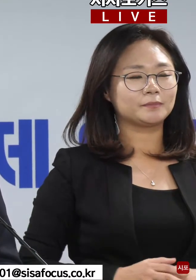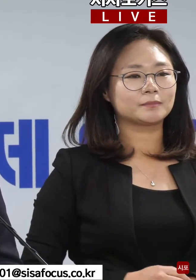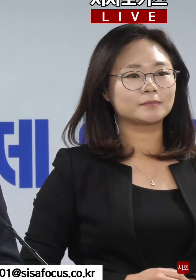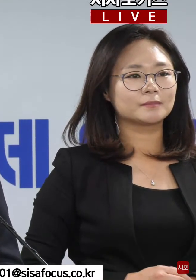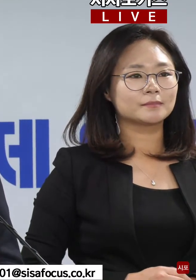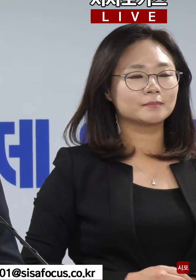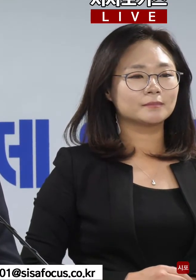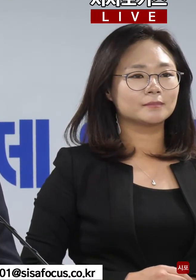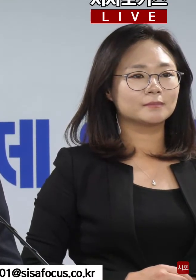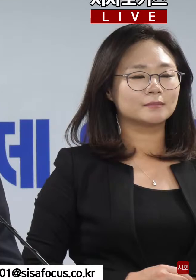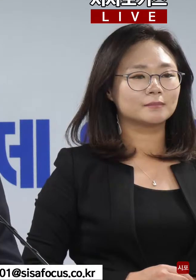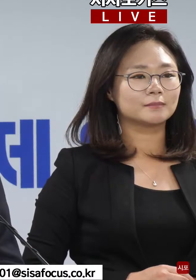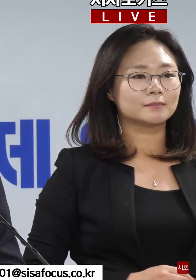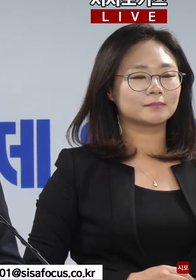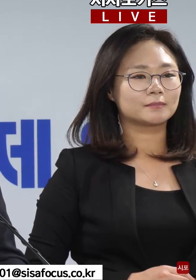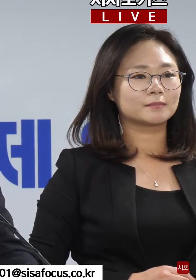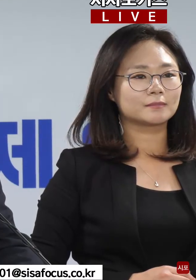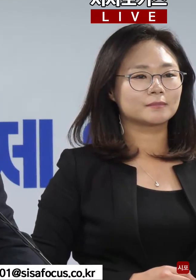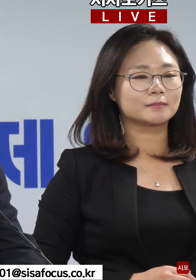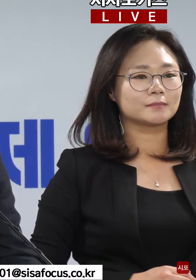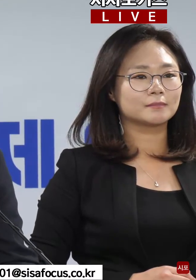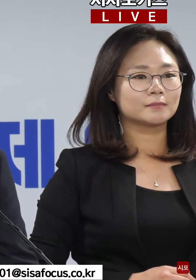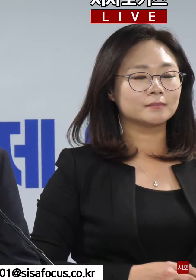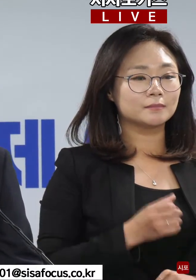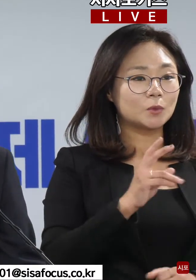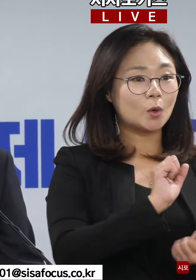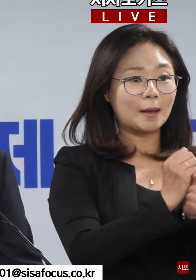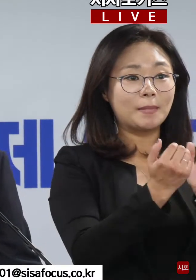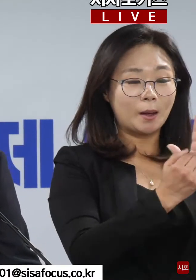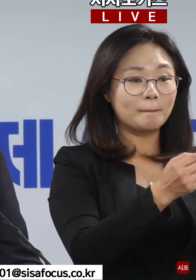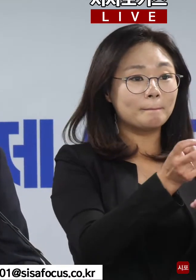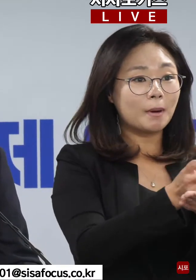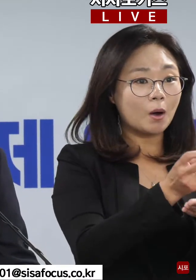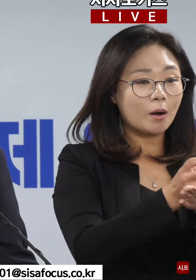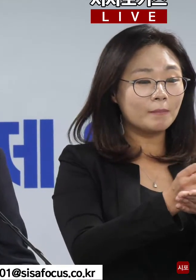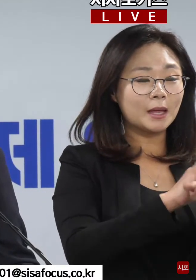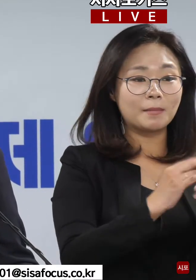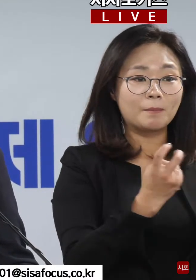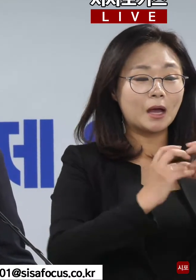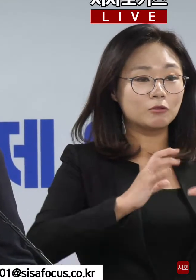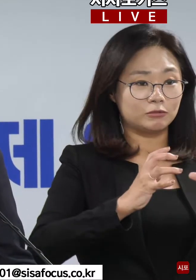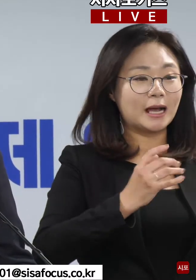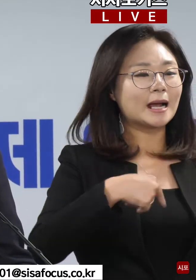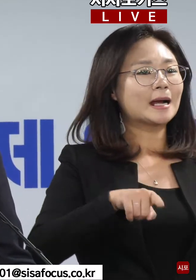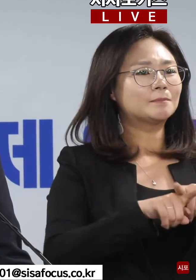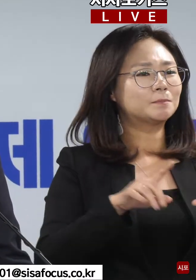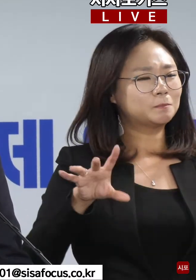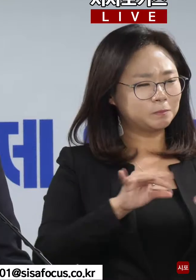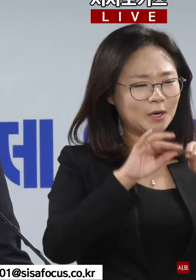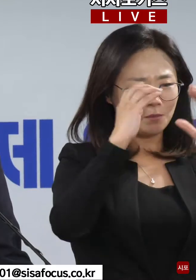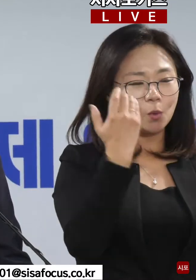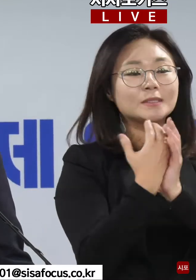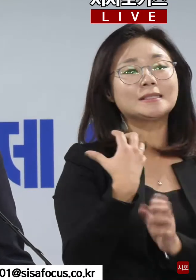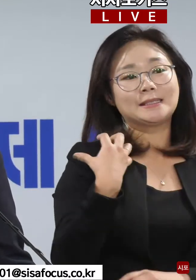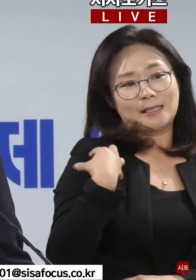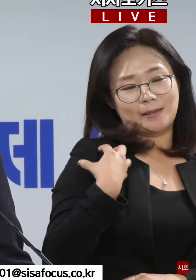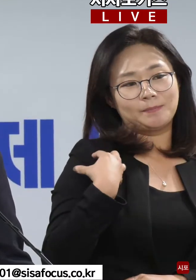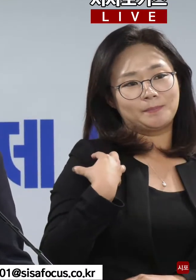것입니다. 그리고 감염병에 대한 대응은 우리 국가 공동체 모두의 책임이기